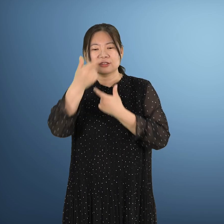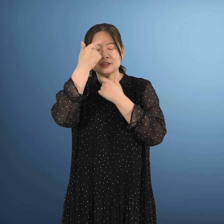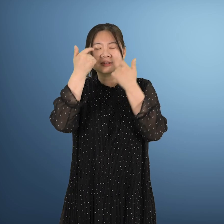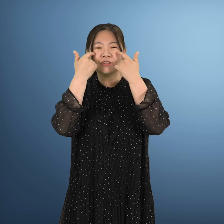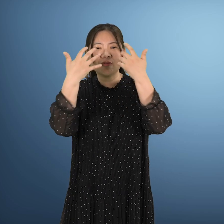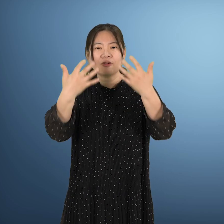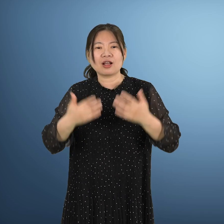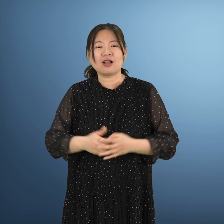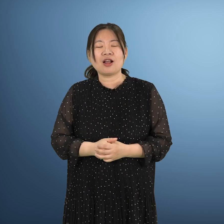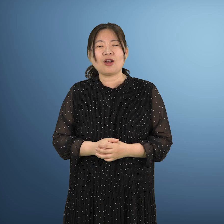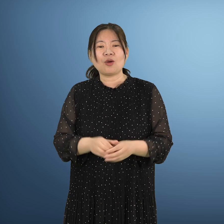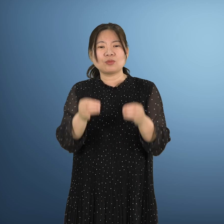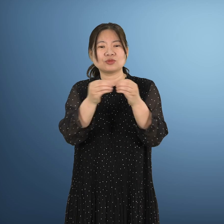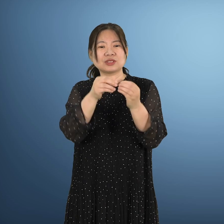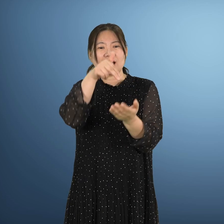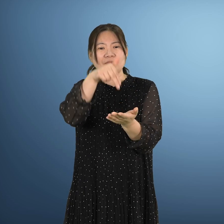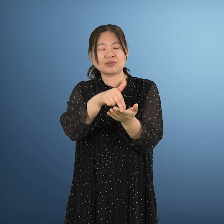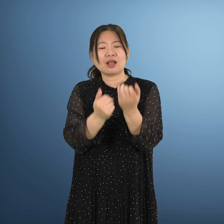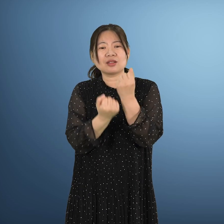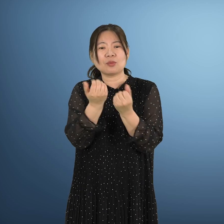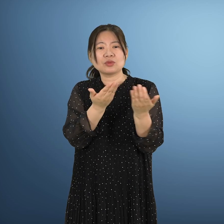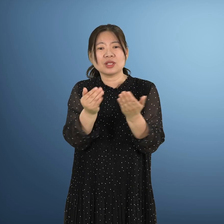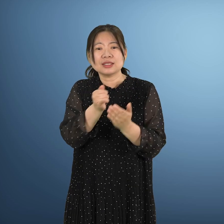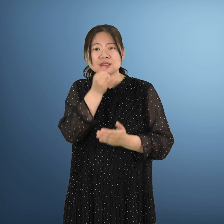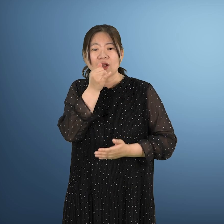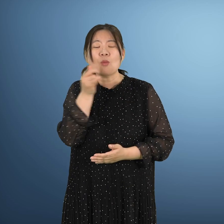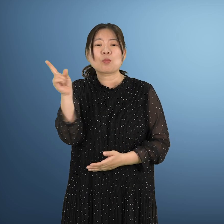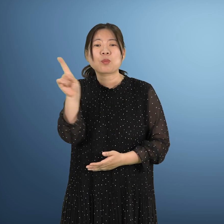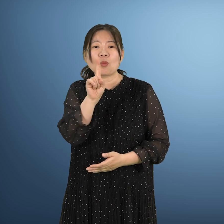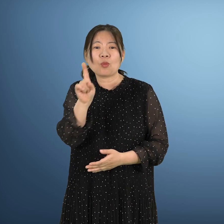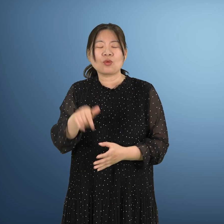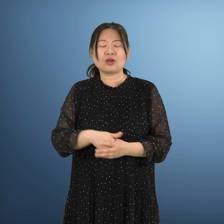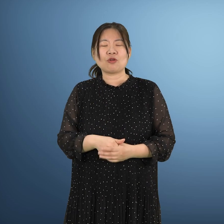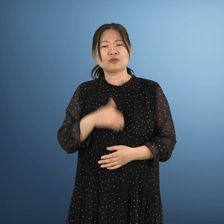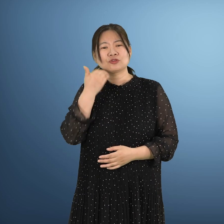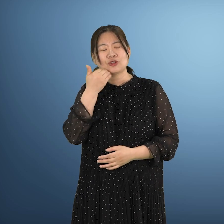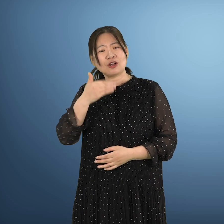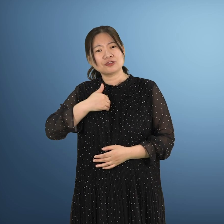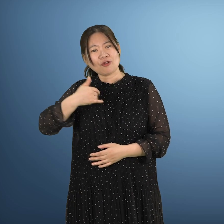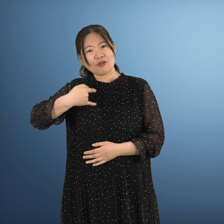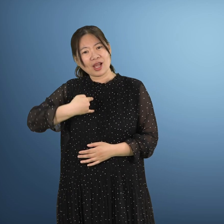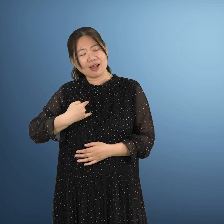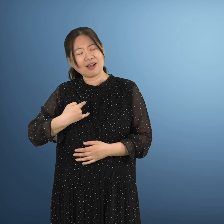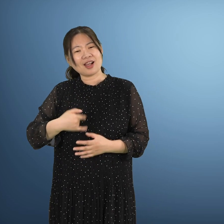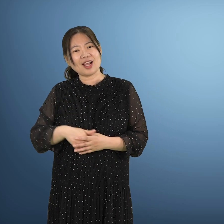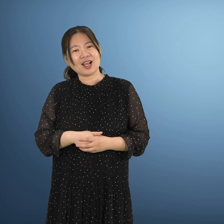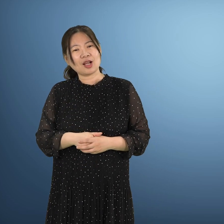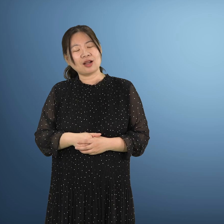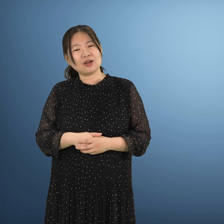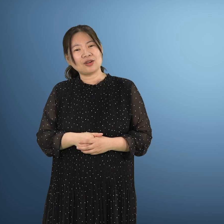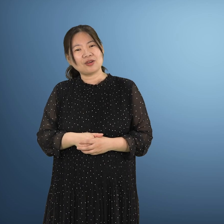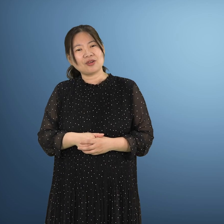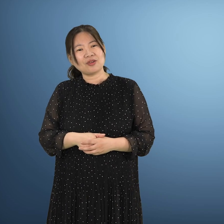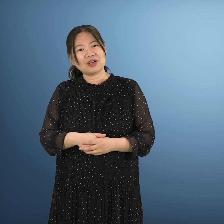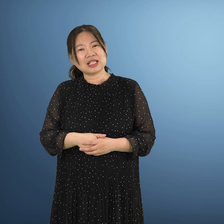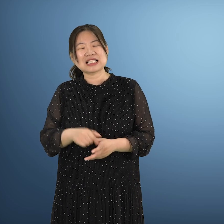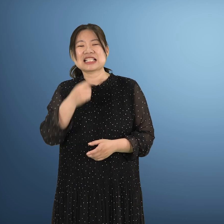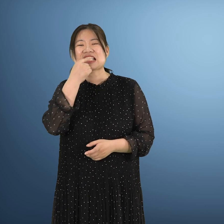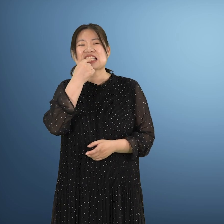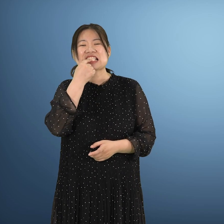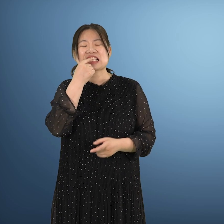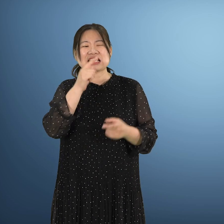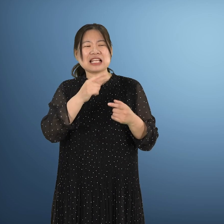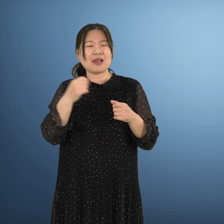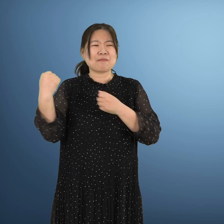정확히 문자적으로만 설명하면 이렇게 됩니다. 누가 저한테 이를 넉 대를